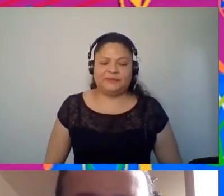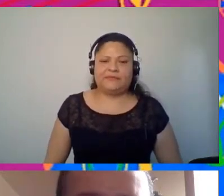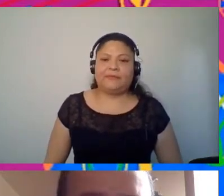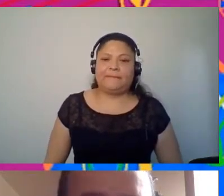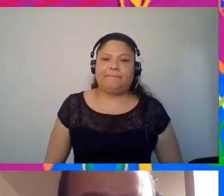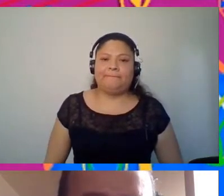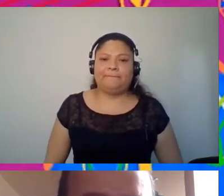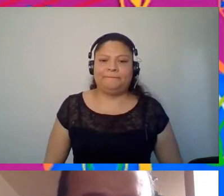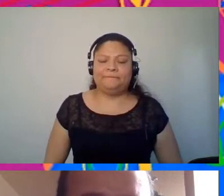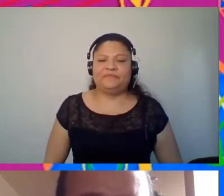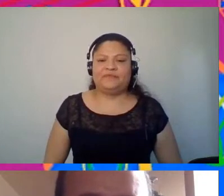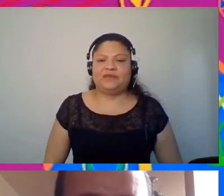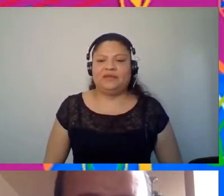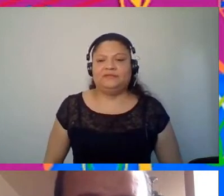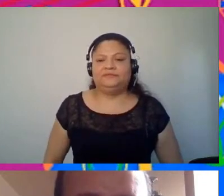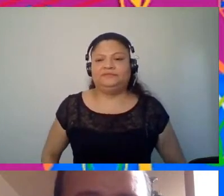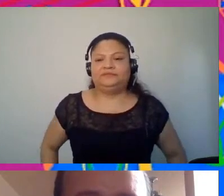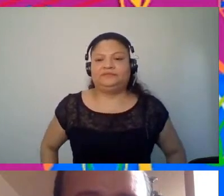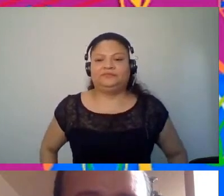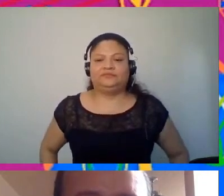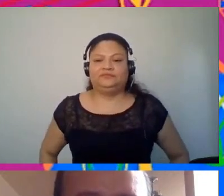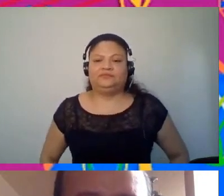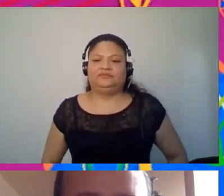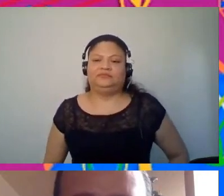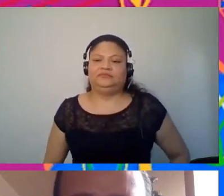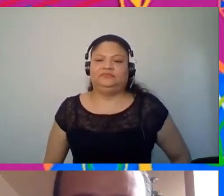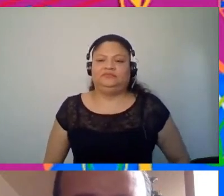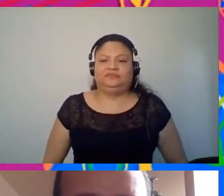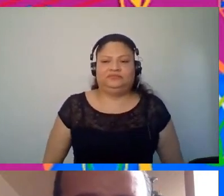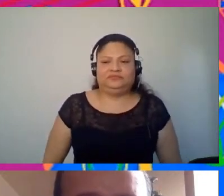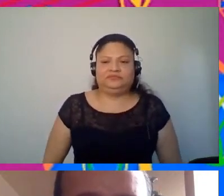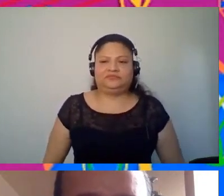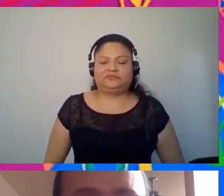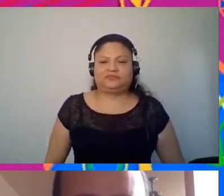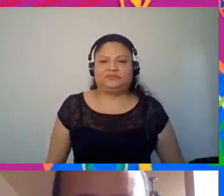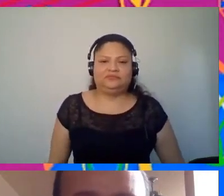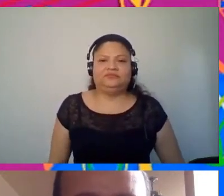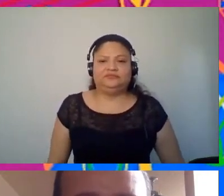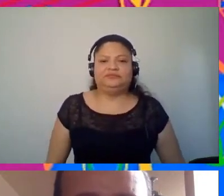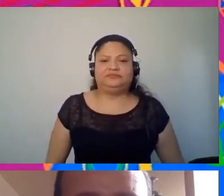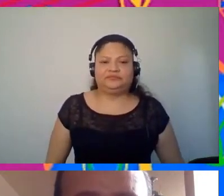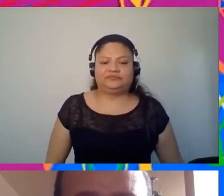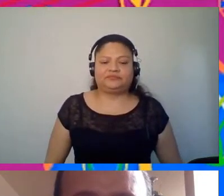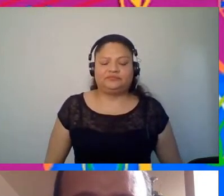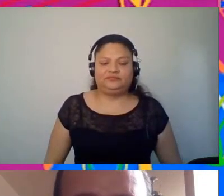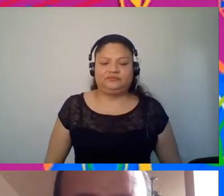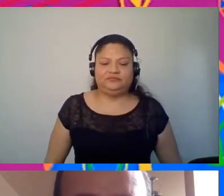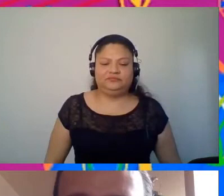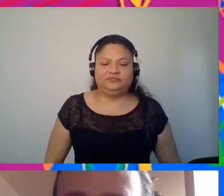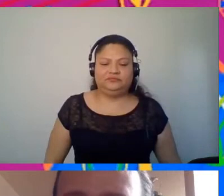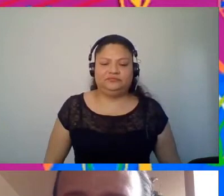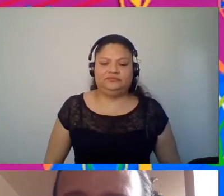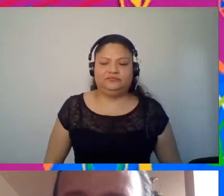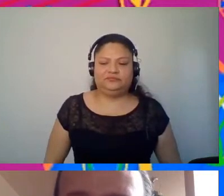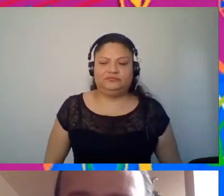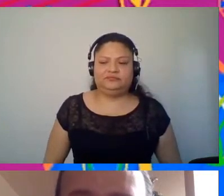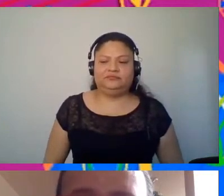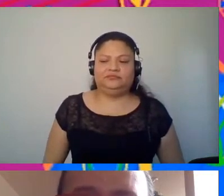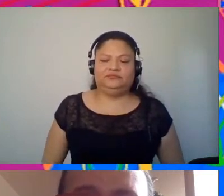con ustedes y nosotros, para que nosotros podamos compartirlos en las redes sociales, en donde nos están preguntando.